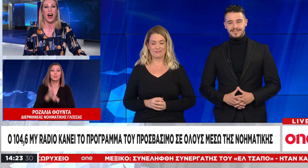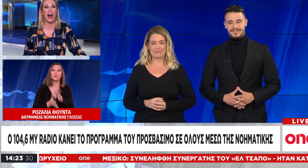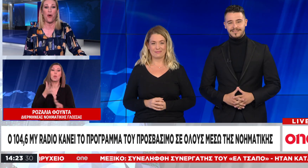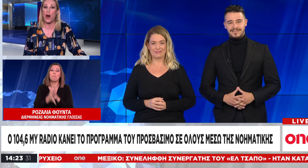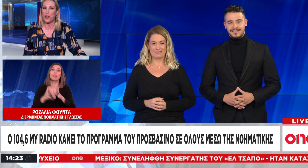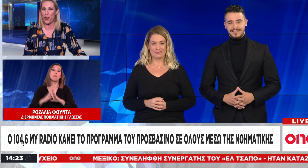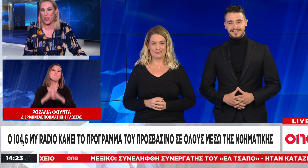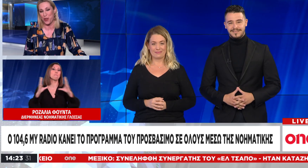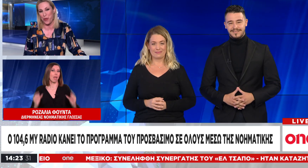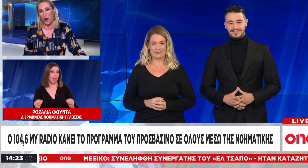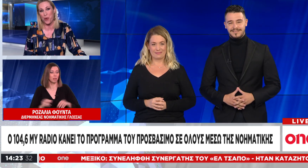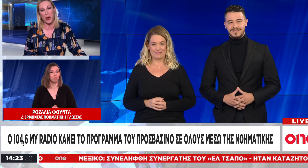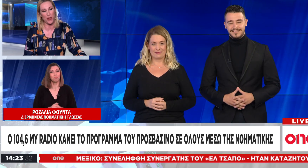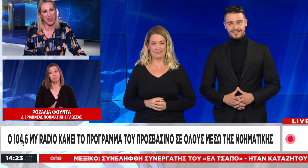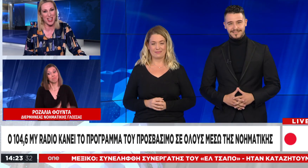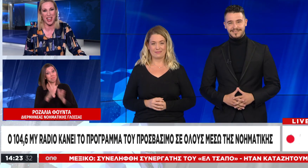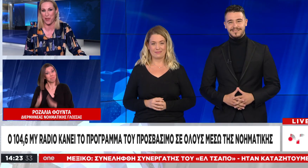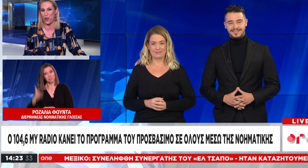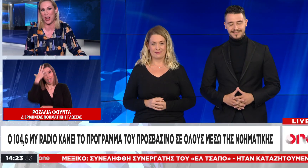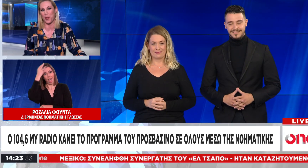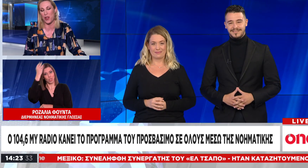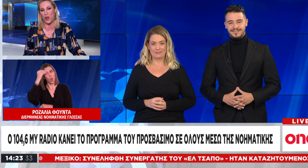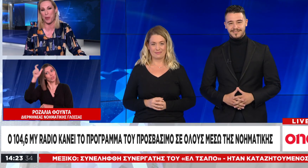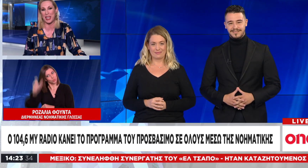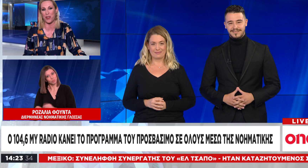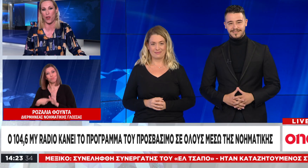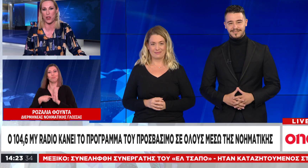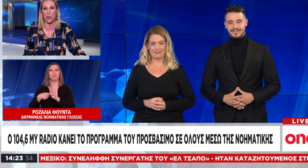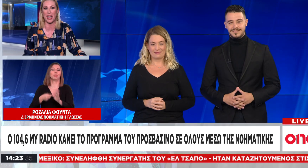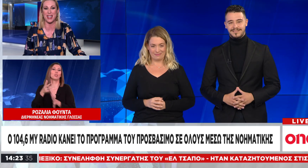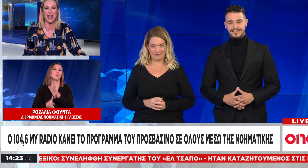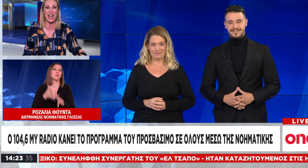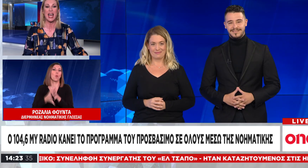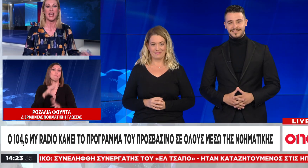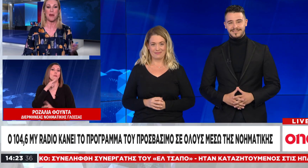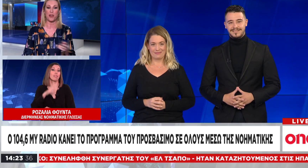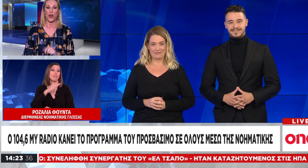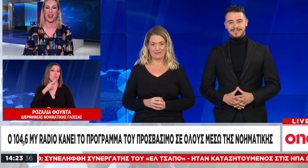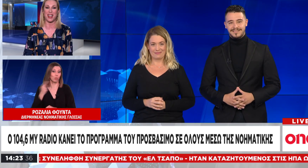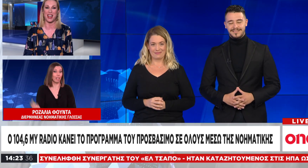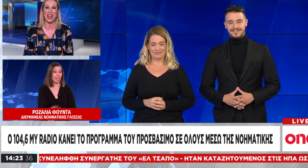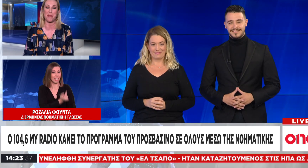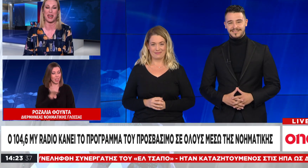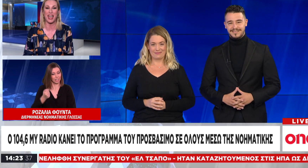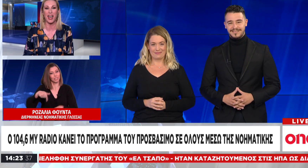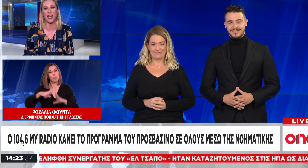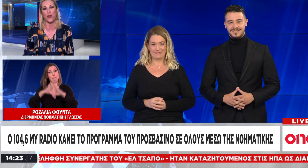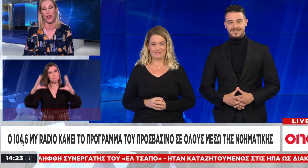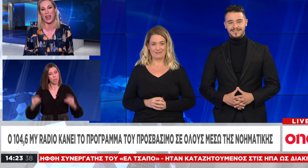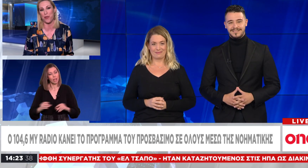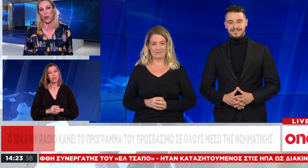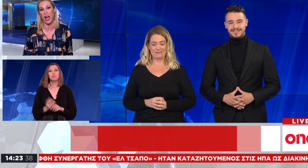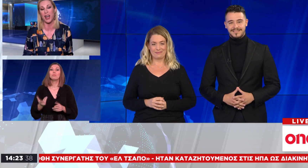α ο αντώνης χριστοφόρου παρουσιαστής και αυτός δελτίου ειδήσεων νοηματικής γλώσσας στο mega channel και μας βοηθάει στη διερμηνεία η